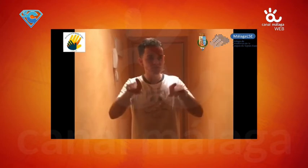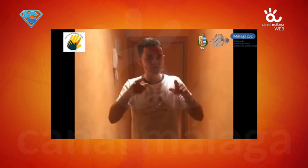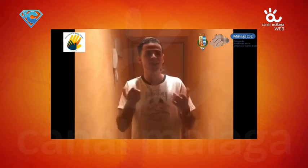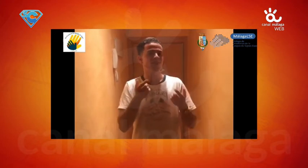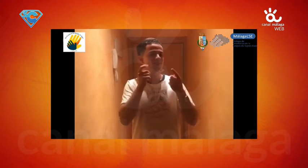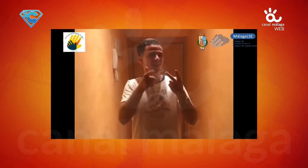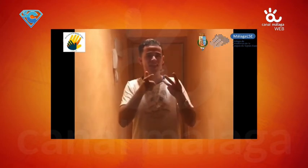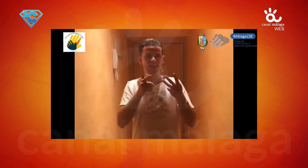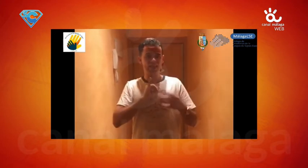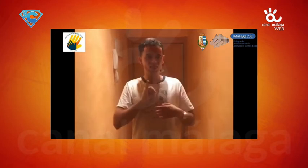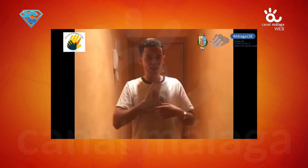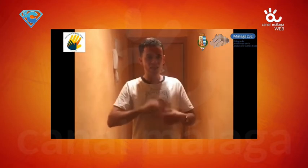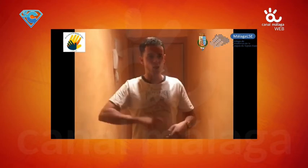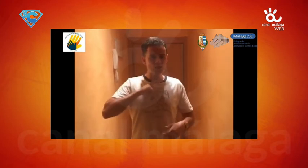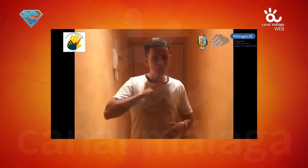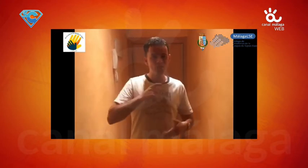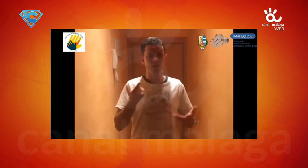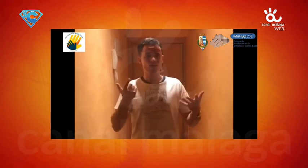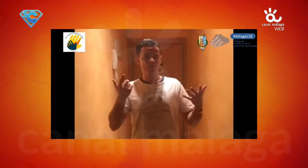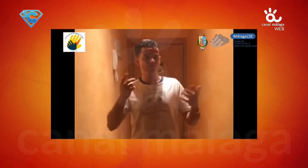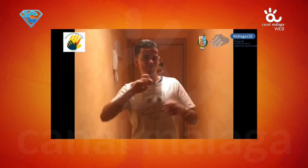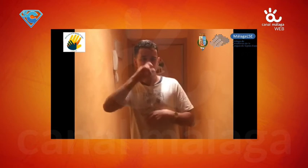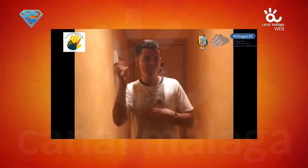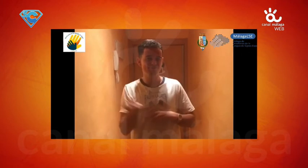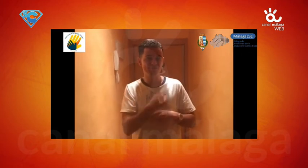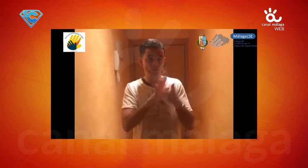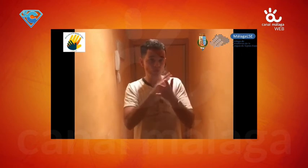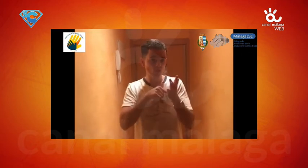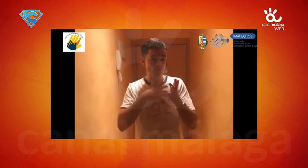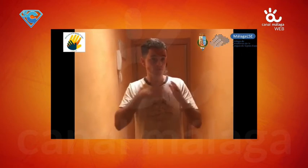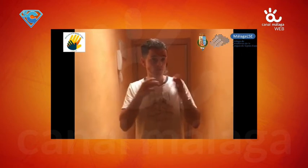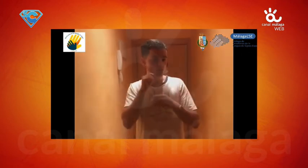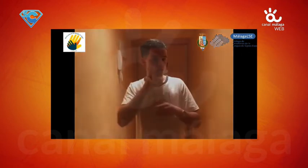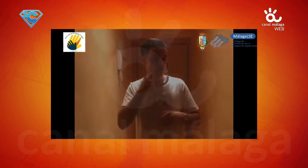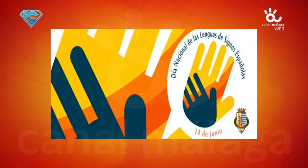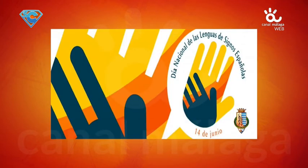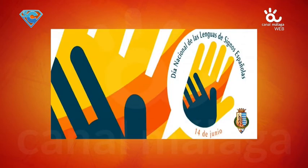autoestima, etc. La lengua de signos para la comunidad sorda es muy importante.